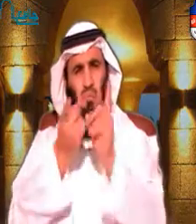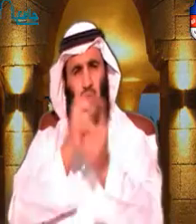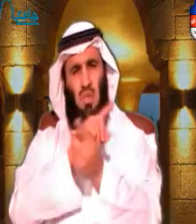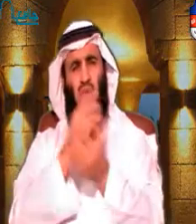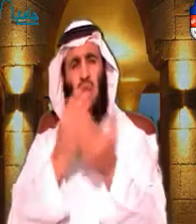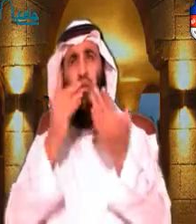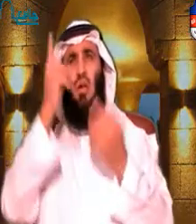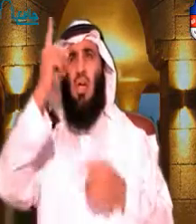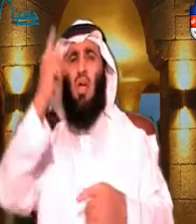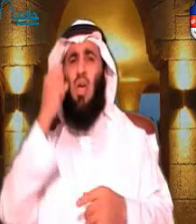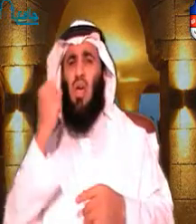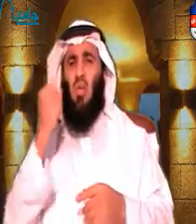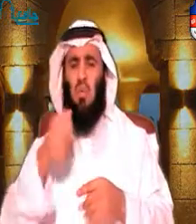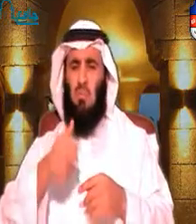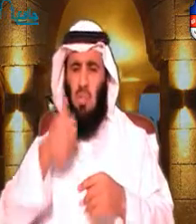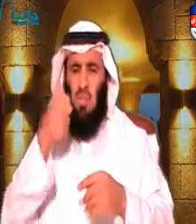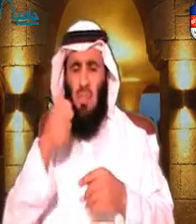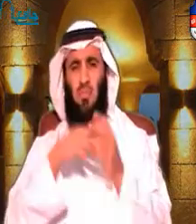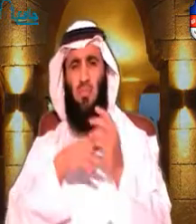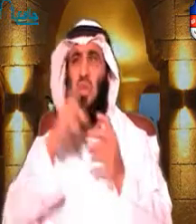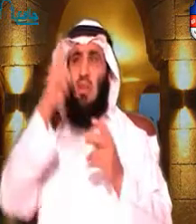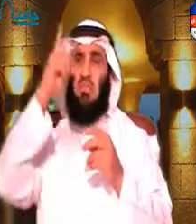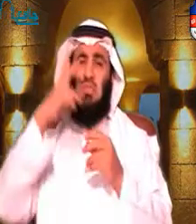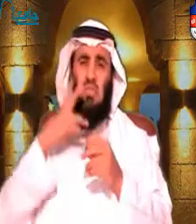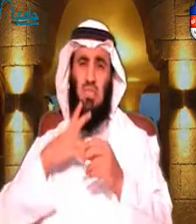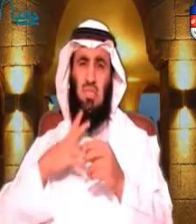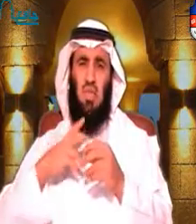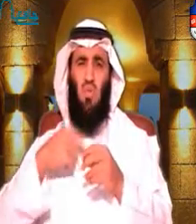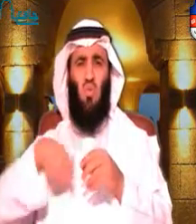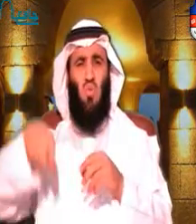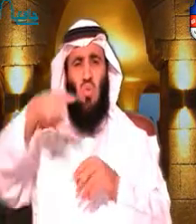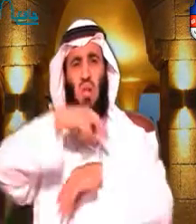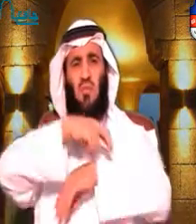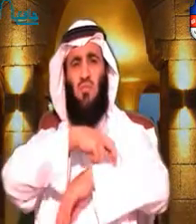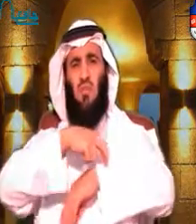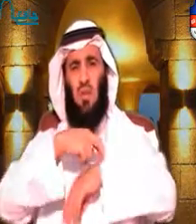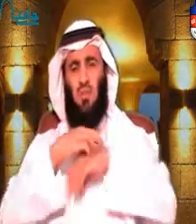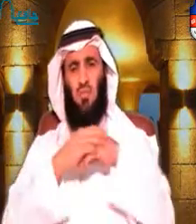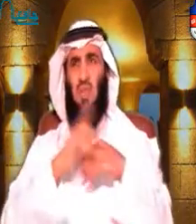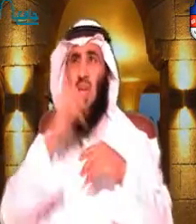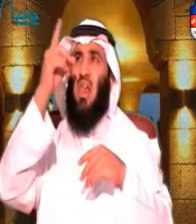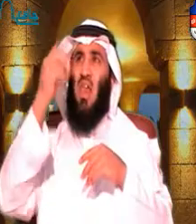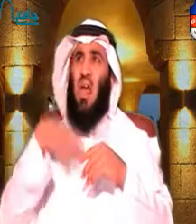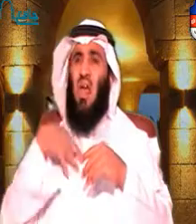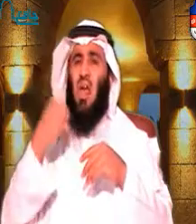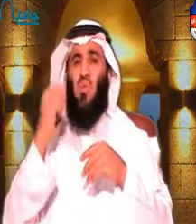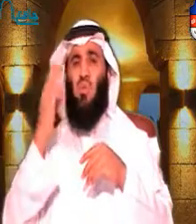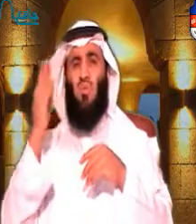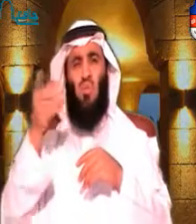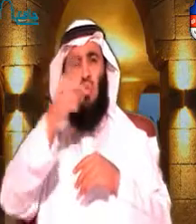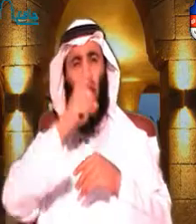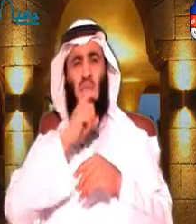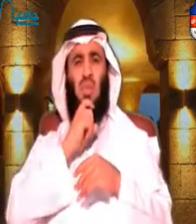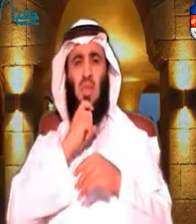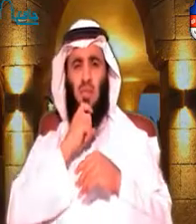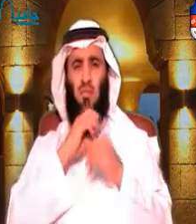كل شيء قدير، أنت الغني ونحن الفقراء، أنت القوي ونحن الضعفاء. أنزل